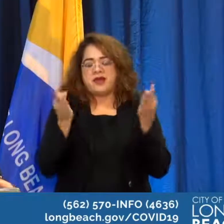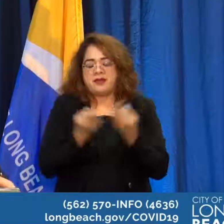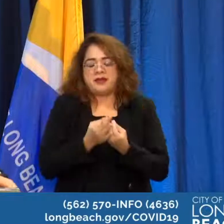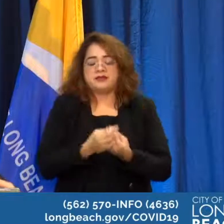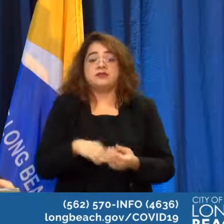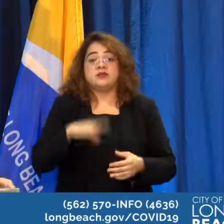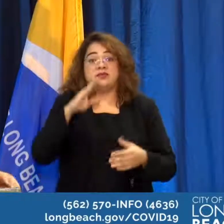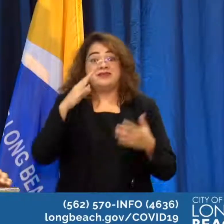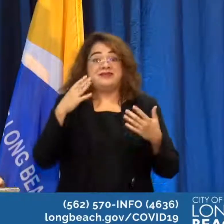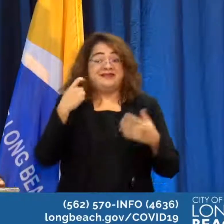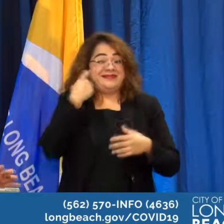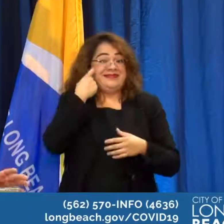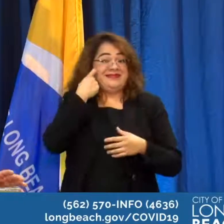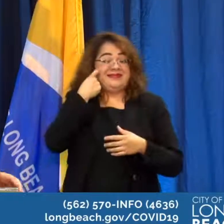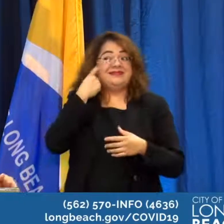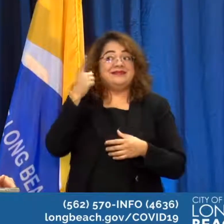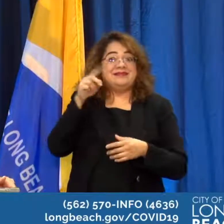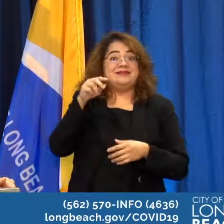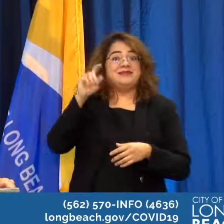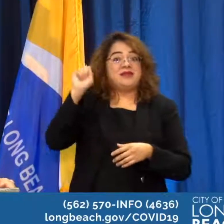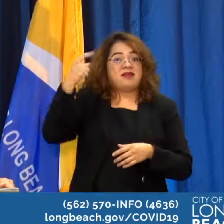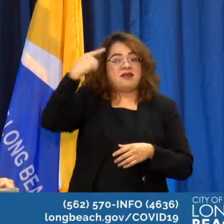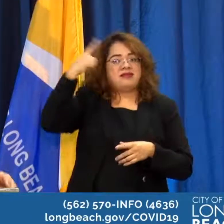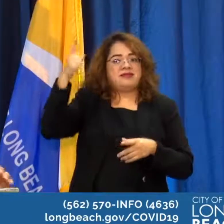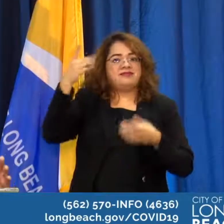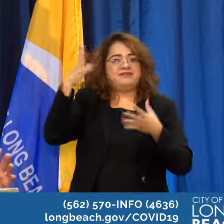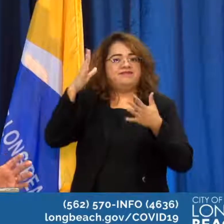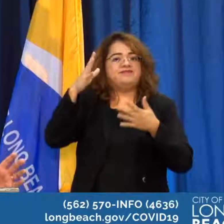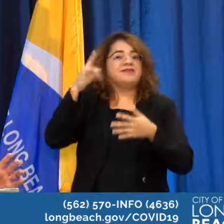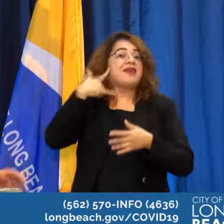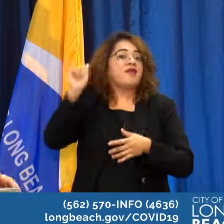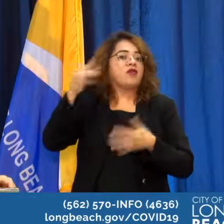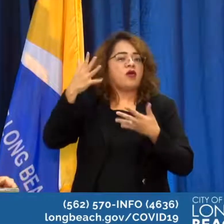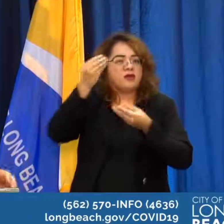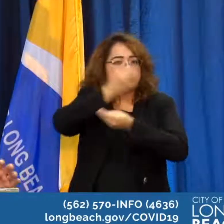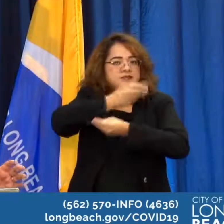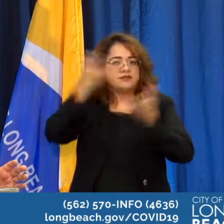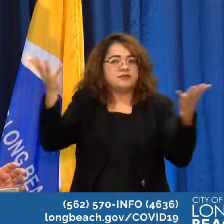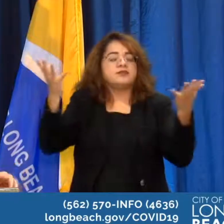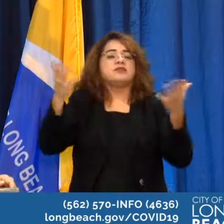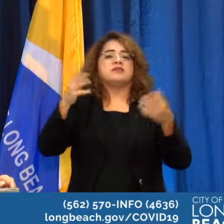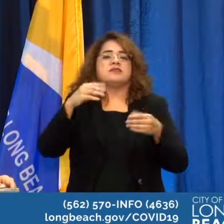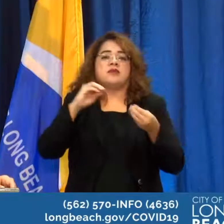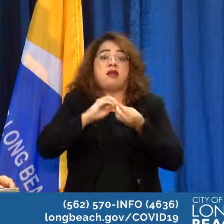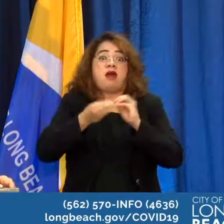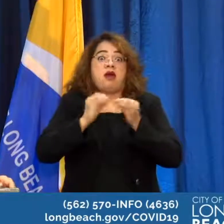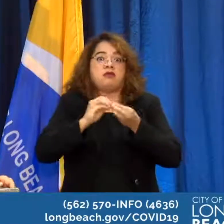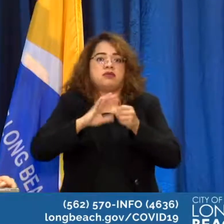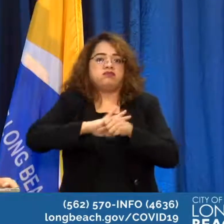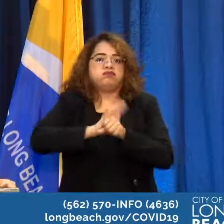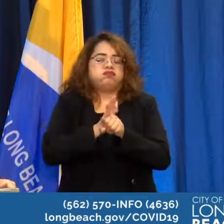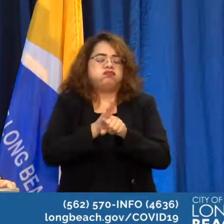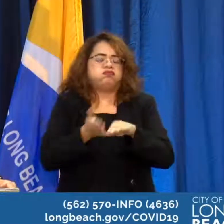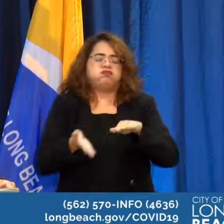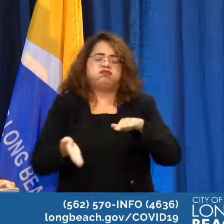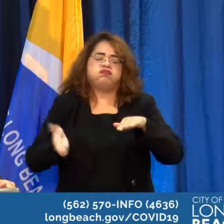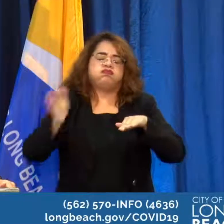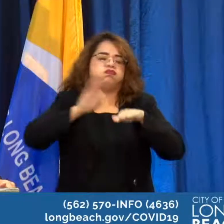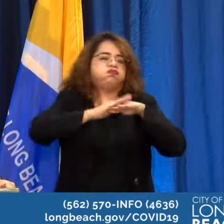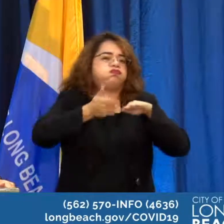ahorita los números están bien terribles para el COVID-19 por todo el estado.